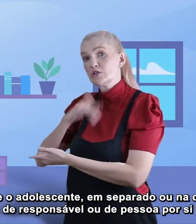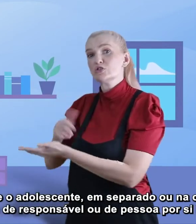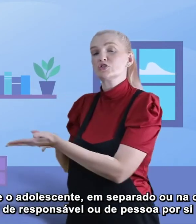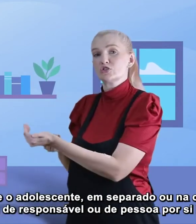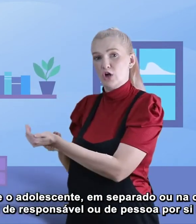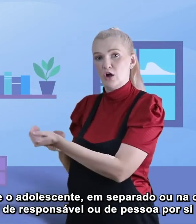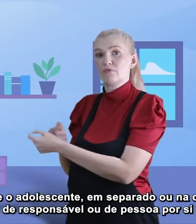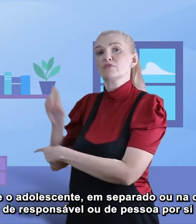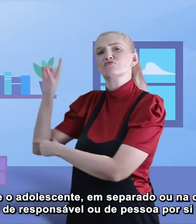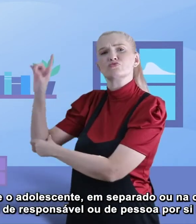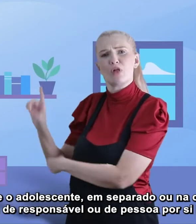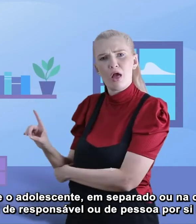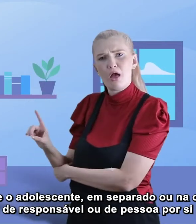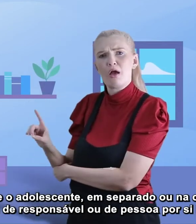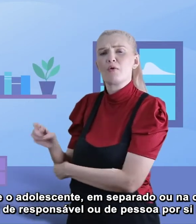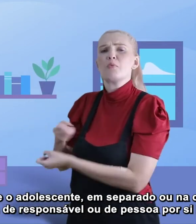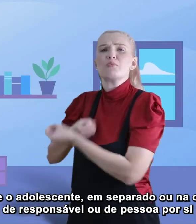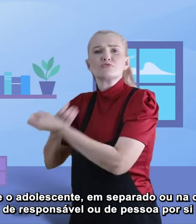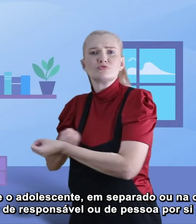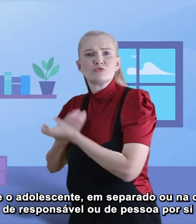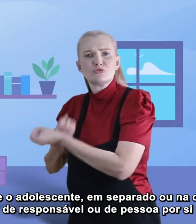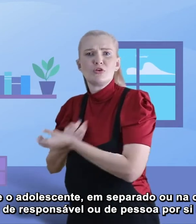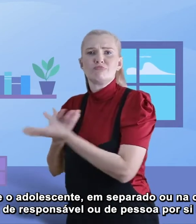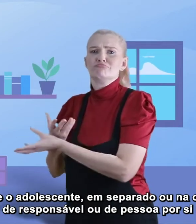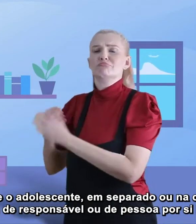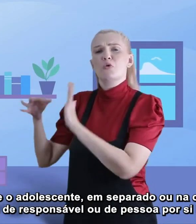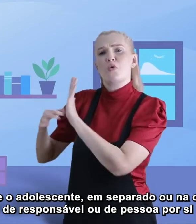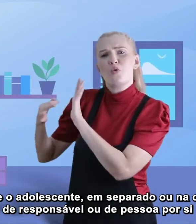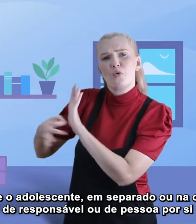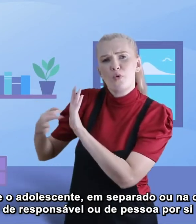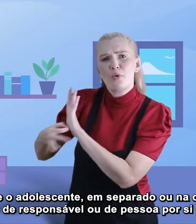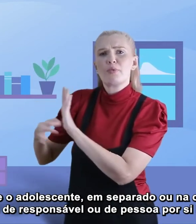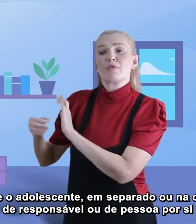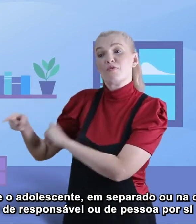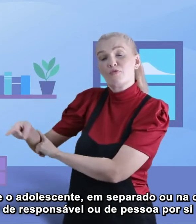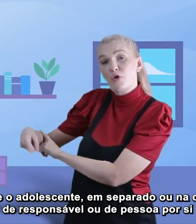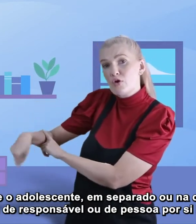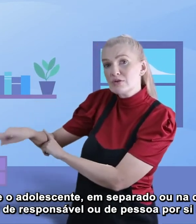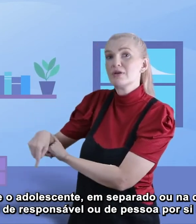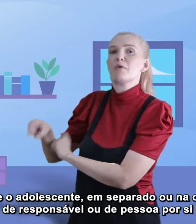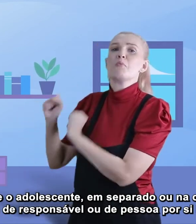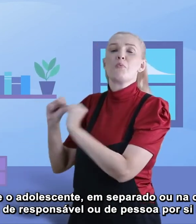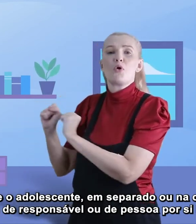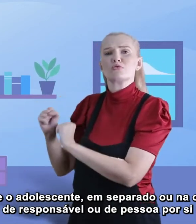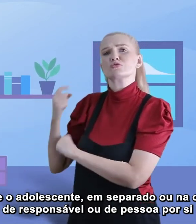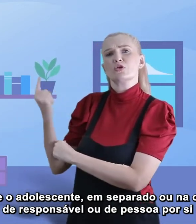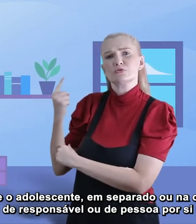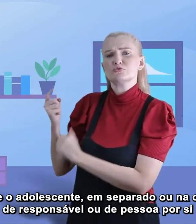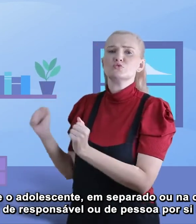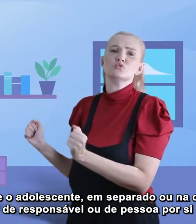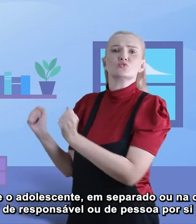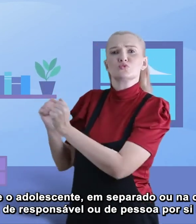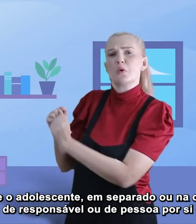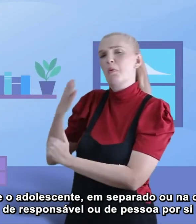criança e o adolescente, em separado ou na companhia dos pais, de responsável ou de pessoa por si indicada,